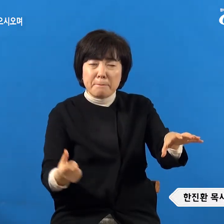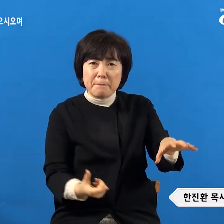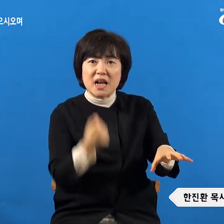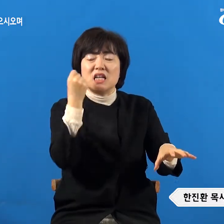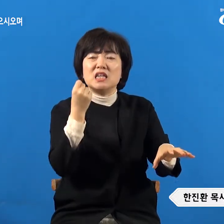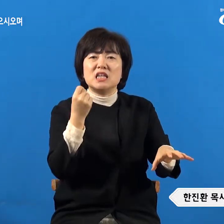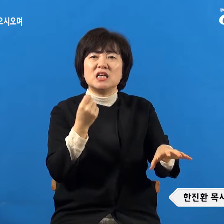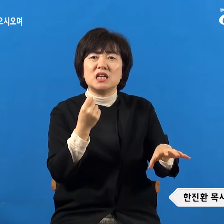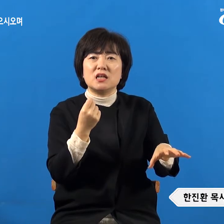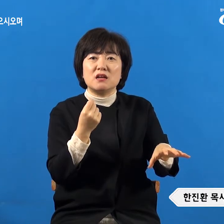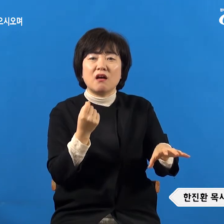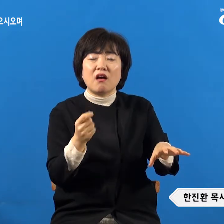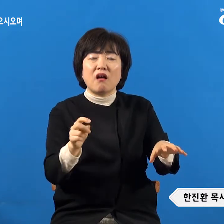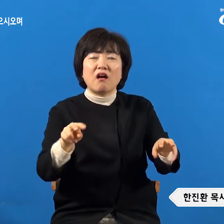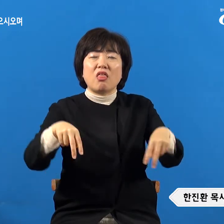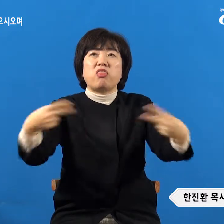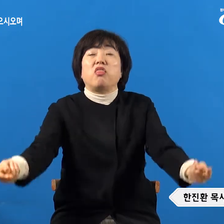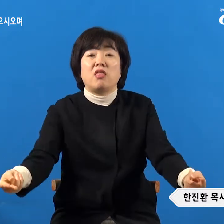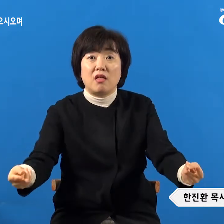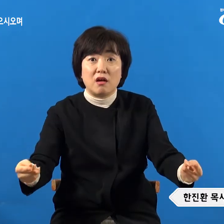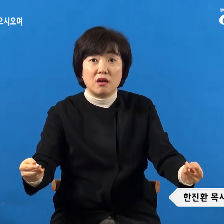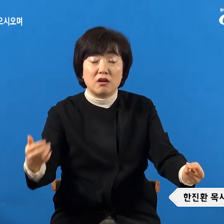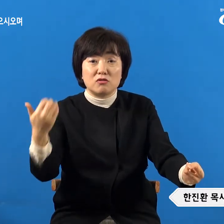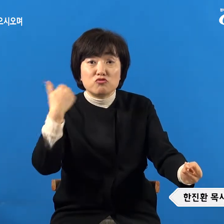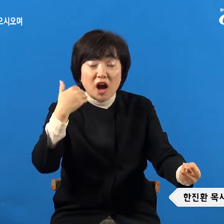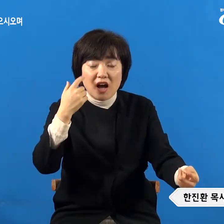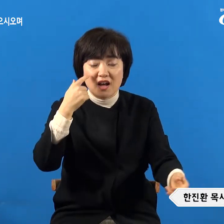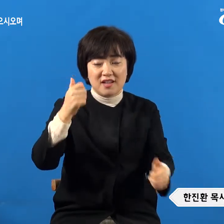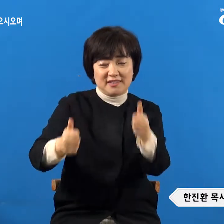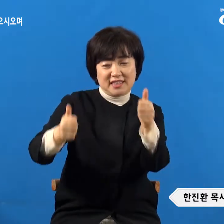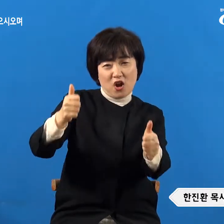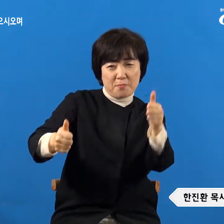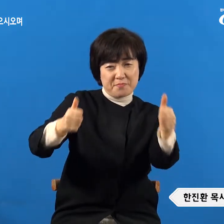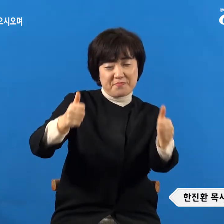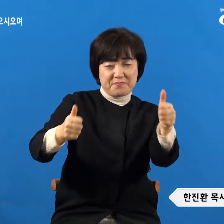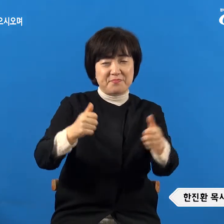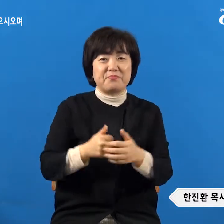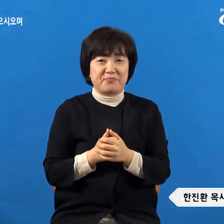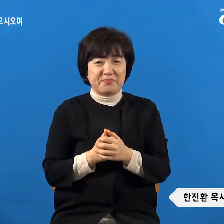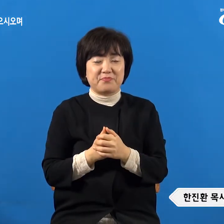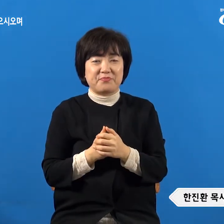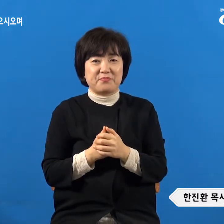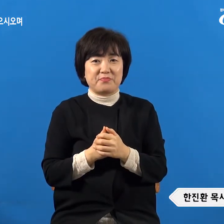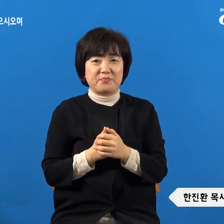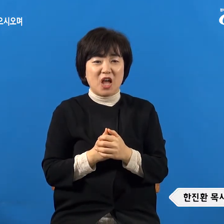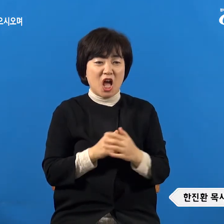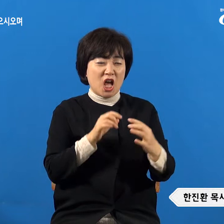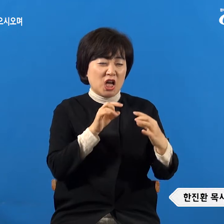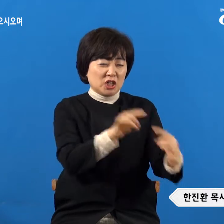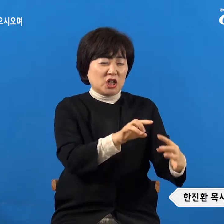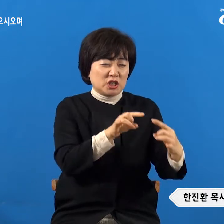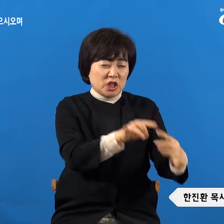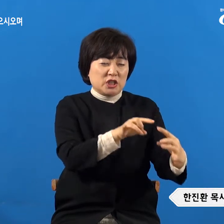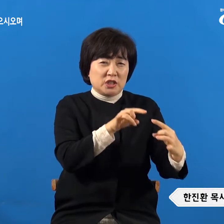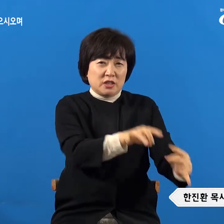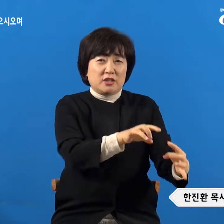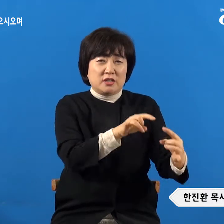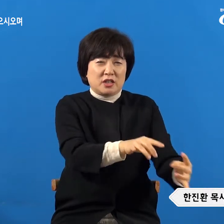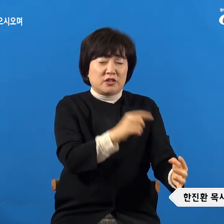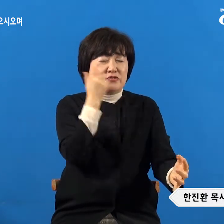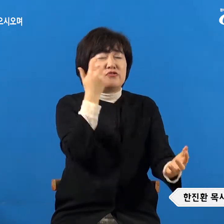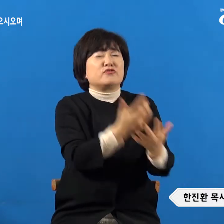빨리 자빠질까? 그걸 이제 실험을 하는 거죠. 전기 충격을 받은